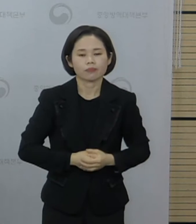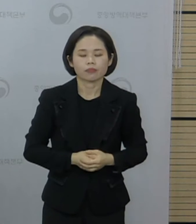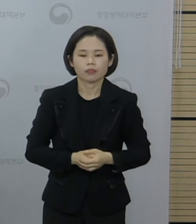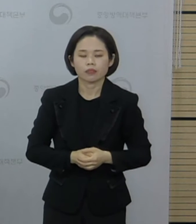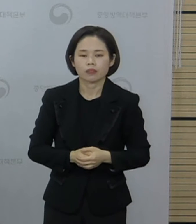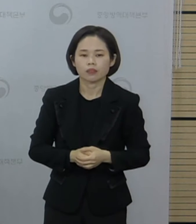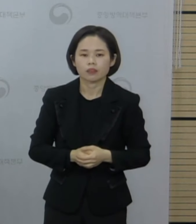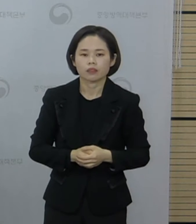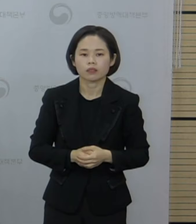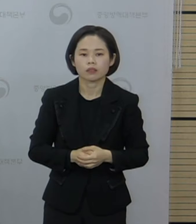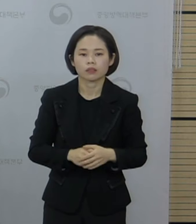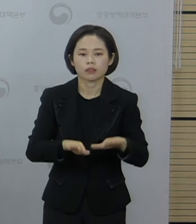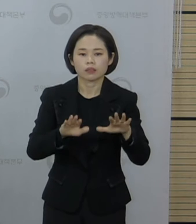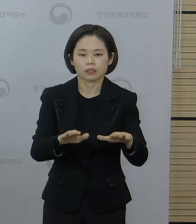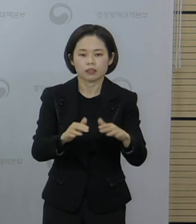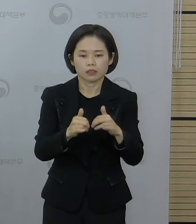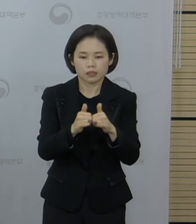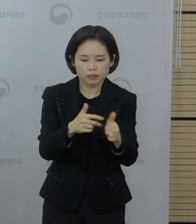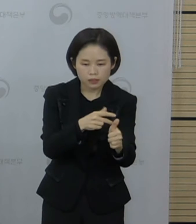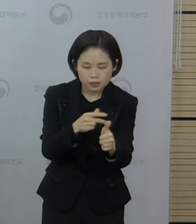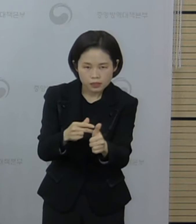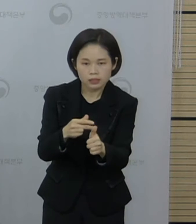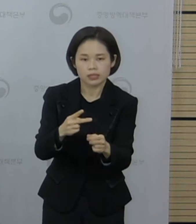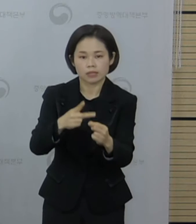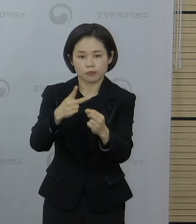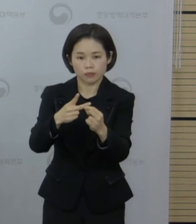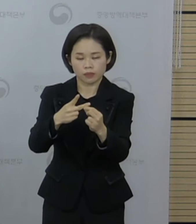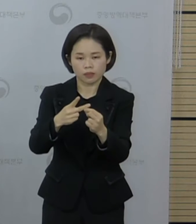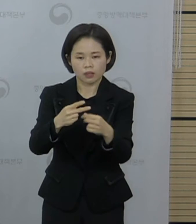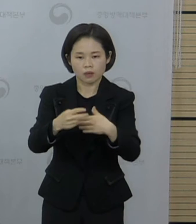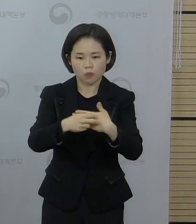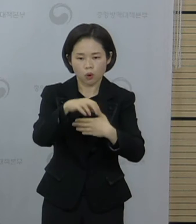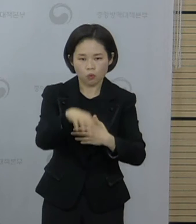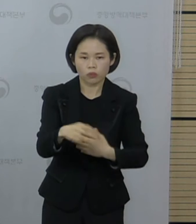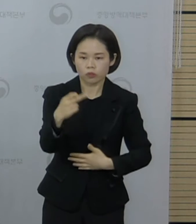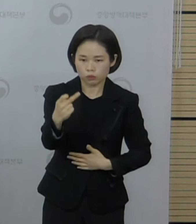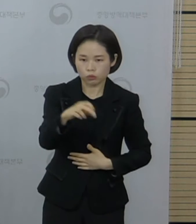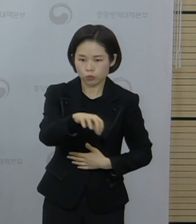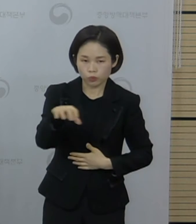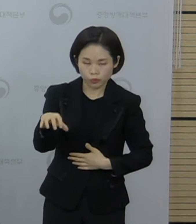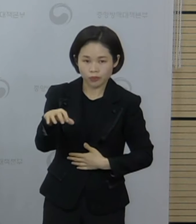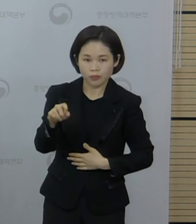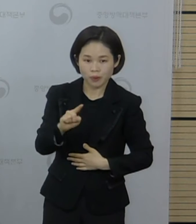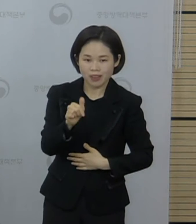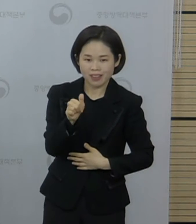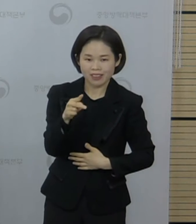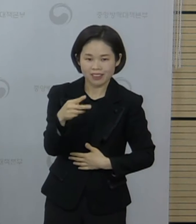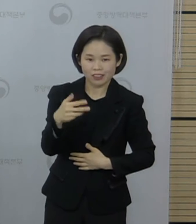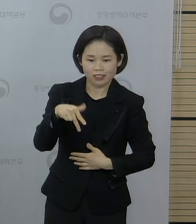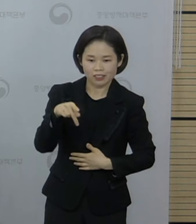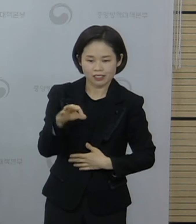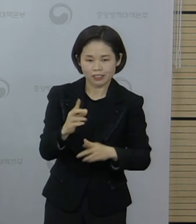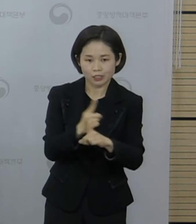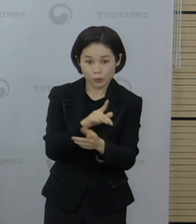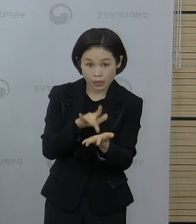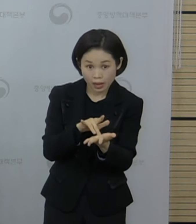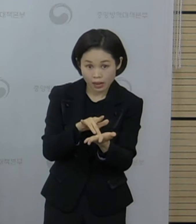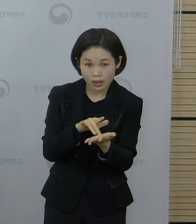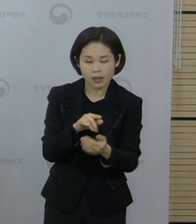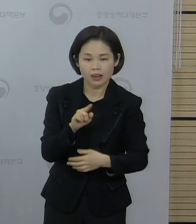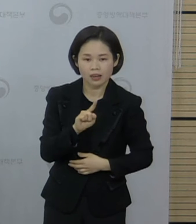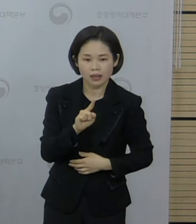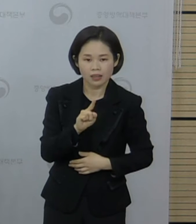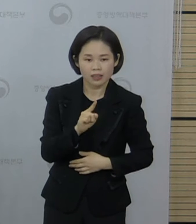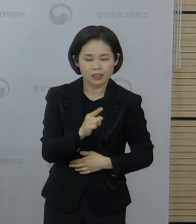국내에서 현재 임상 이상을 12개 의료기관을 대상으로 진행하고 있는 별장 치료제는 목표로 하는